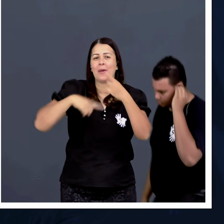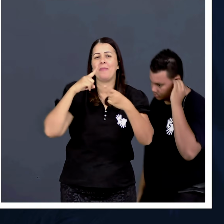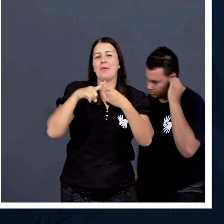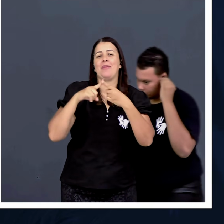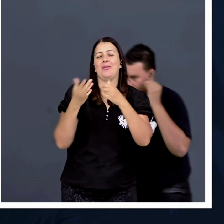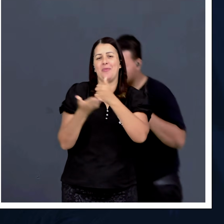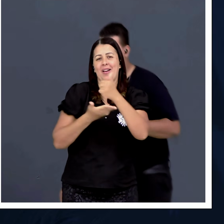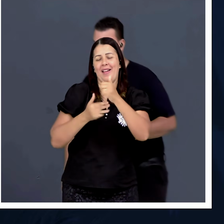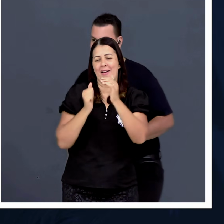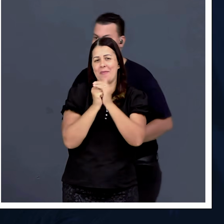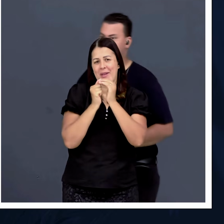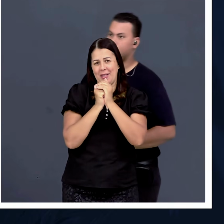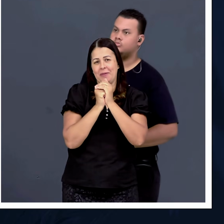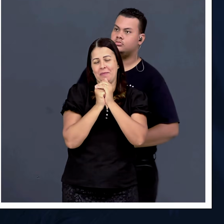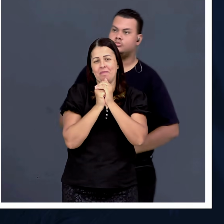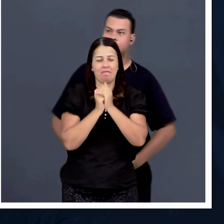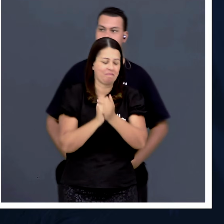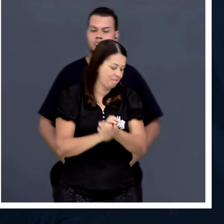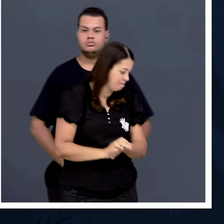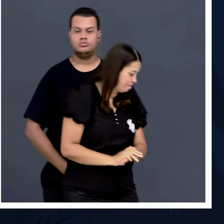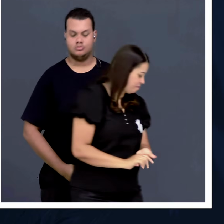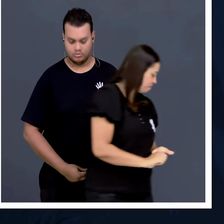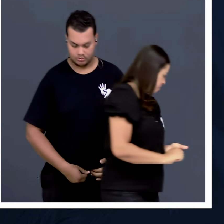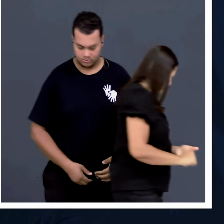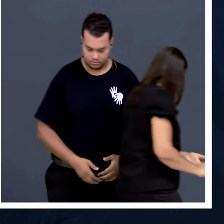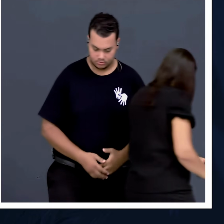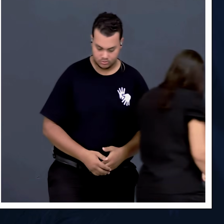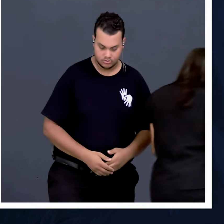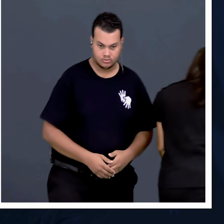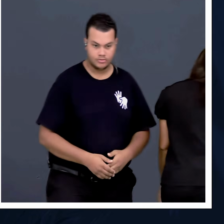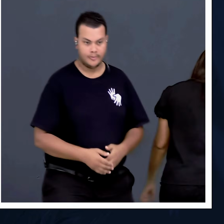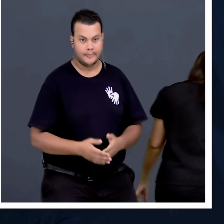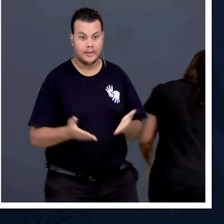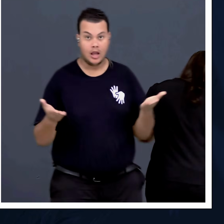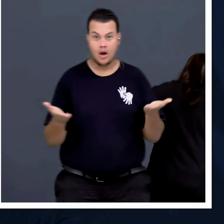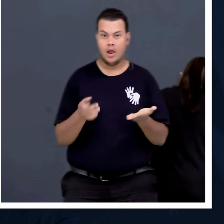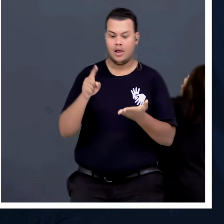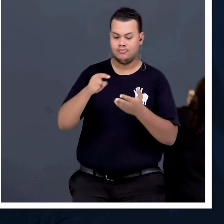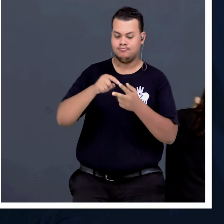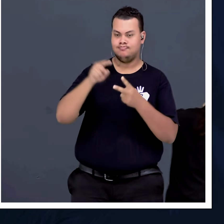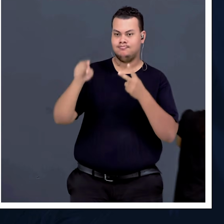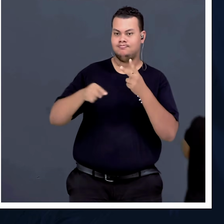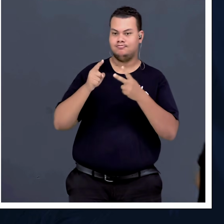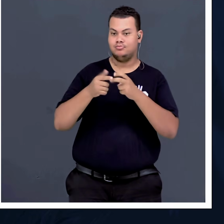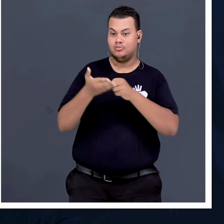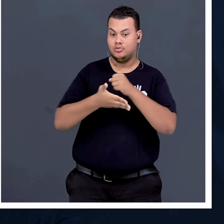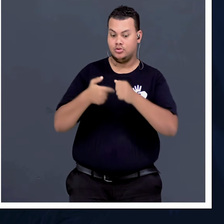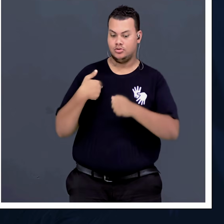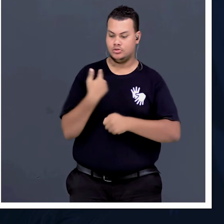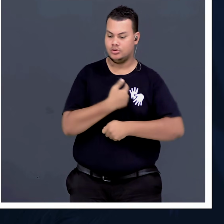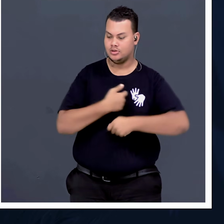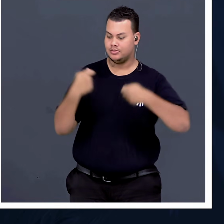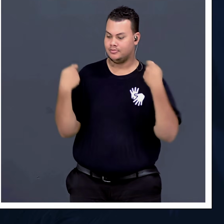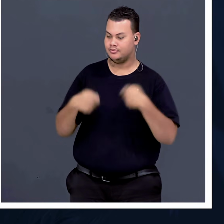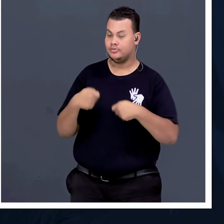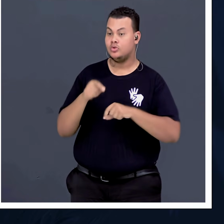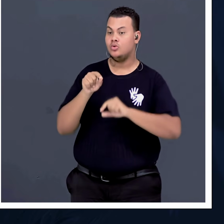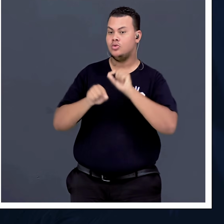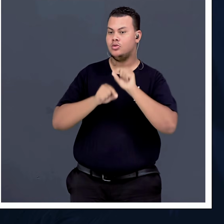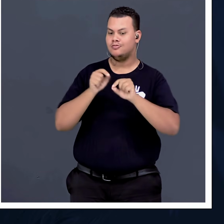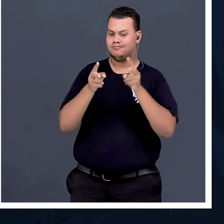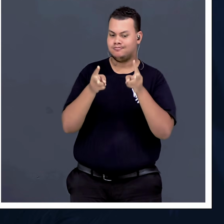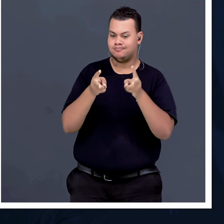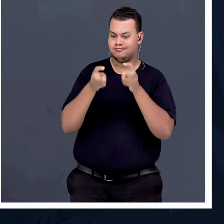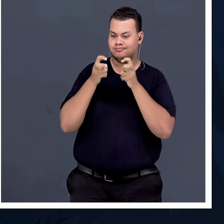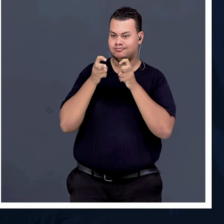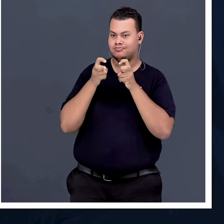pilar. Amém? Vamos agora para o segundo pilar. Nós precisamos